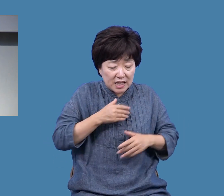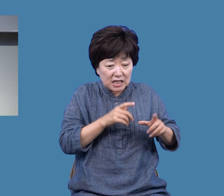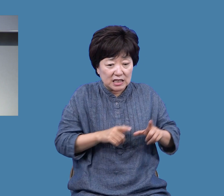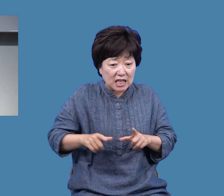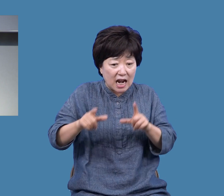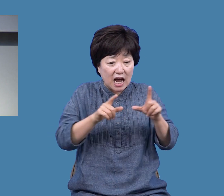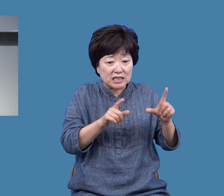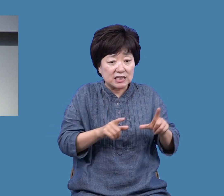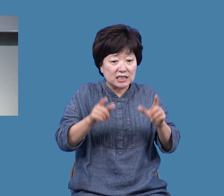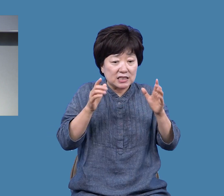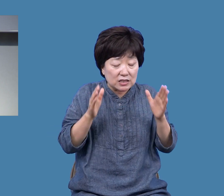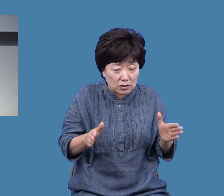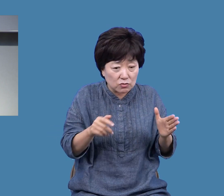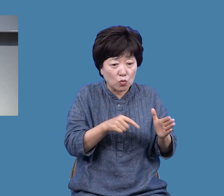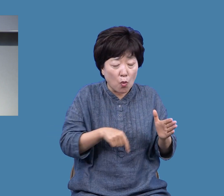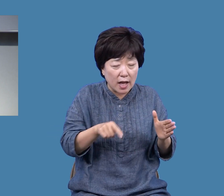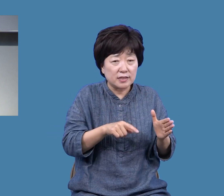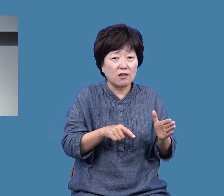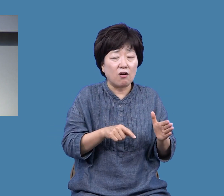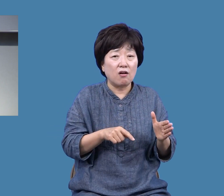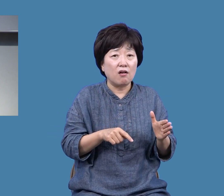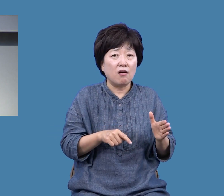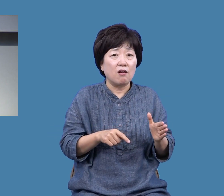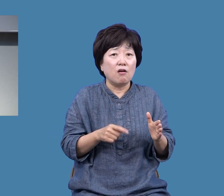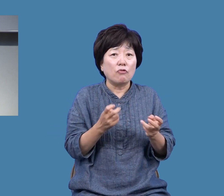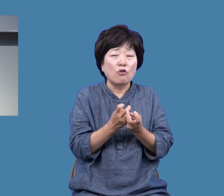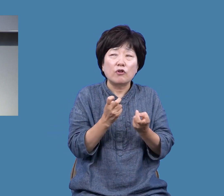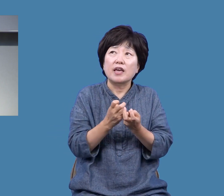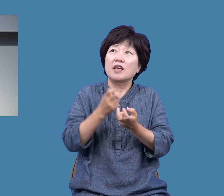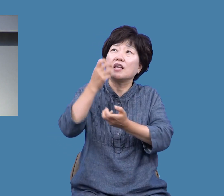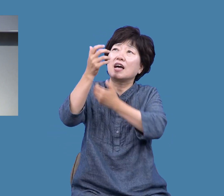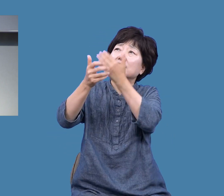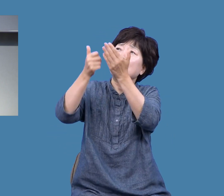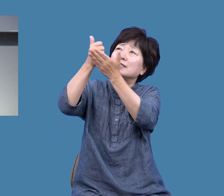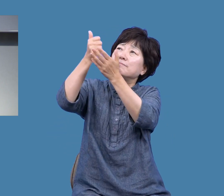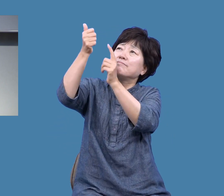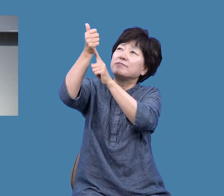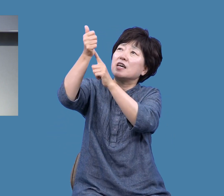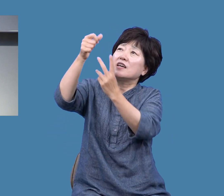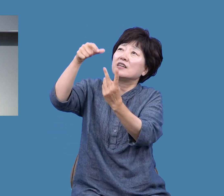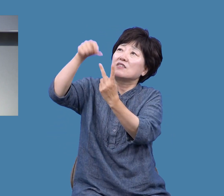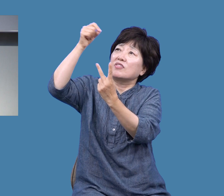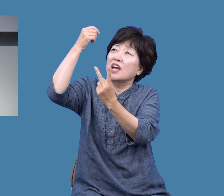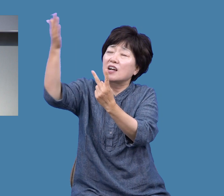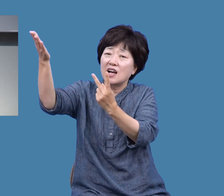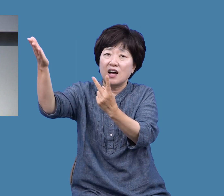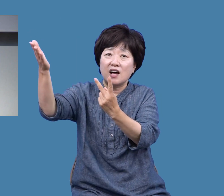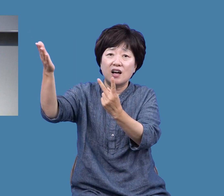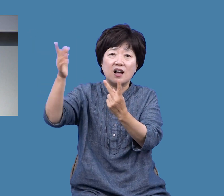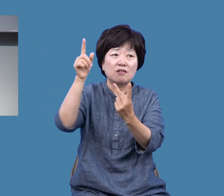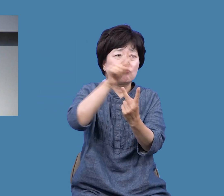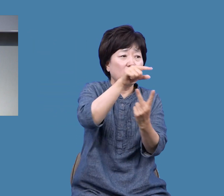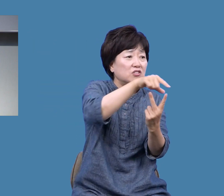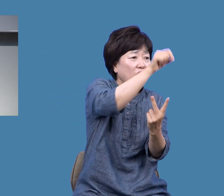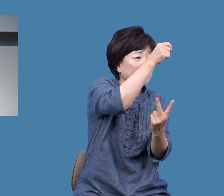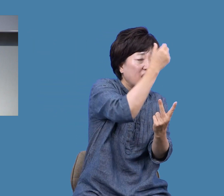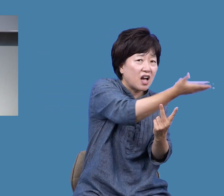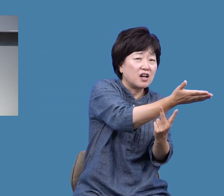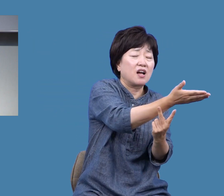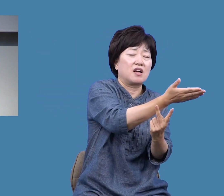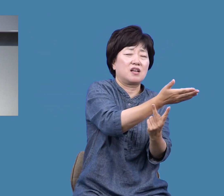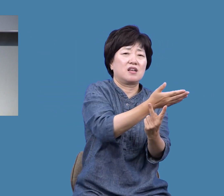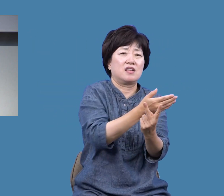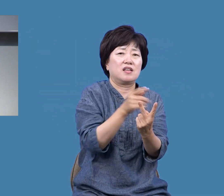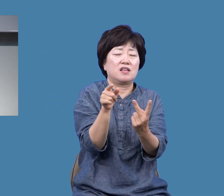있는데, 이 몸이 살아가는 이 현실 속에서 몸이 무엇을 선택할 건가, 몸이 무엇을 선택하지 않을